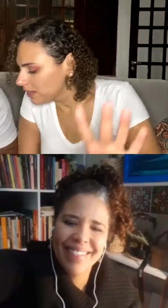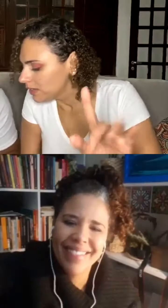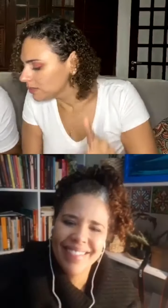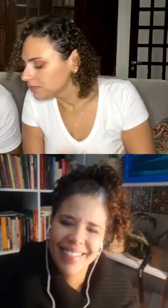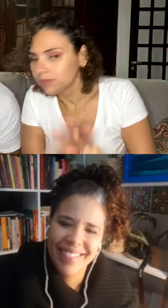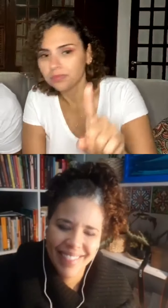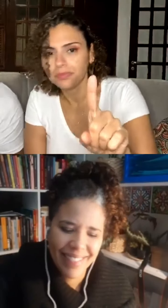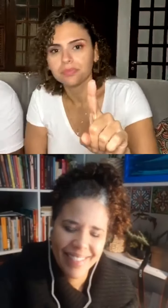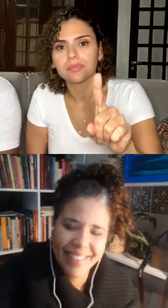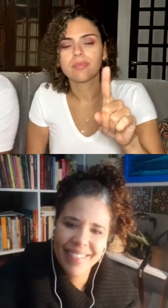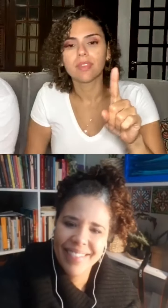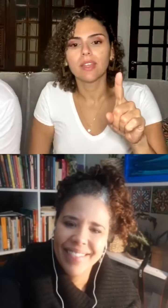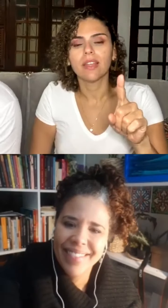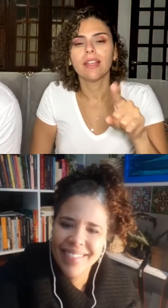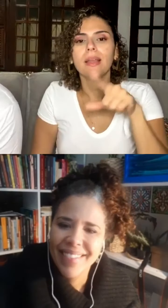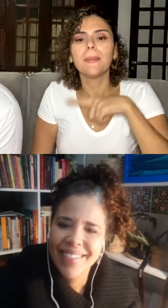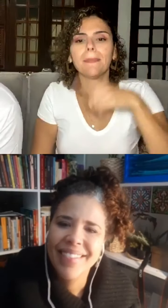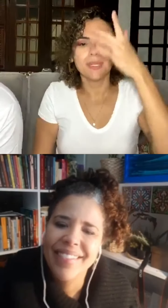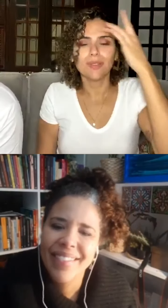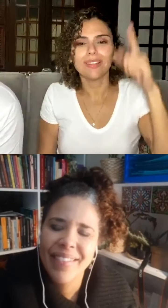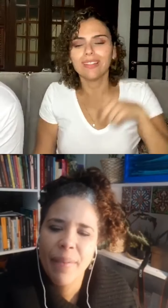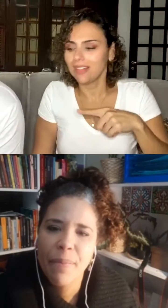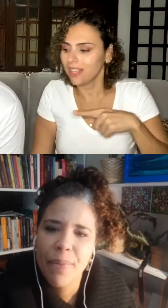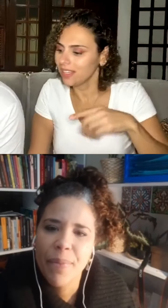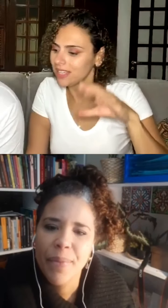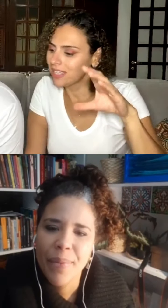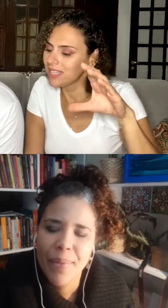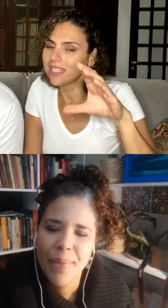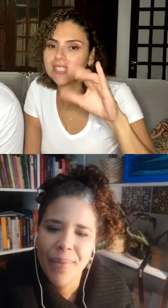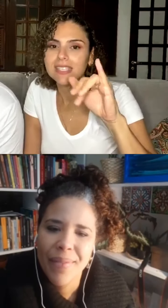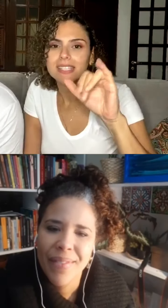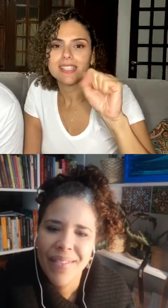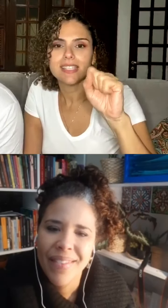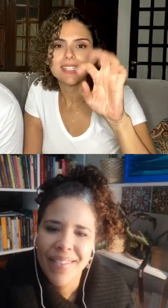Tem pergunta aqui. Olha só.